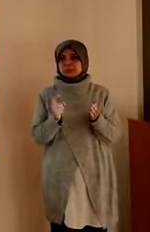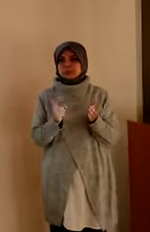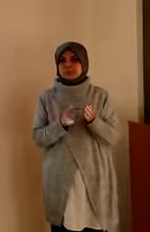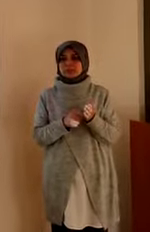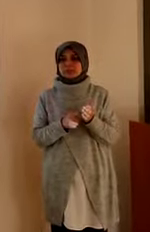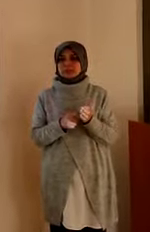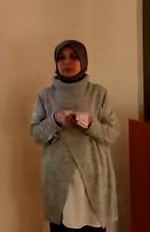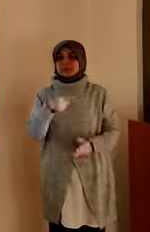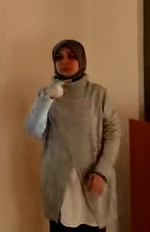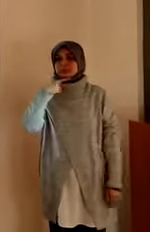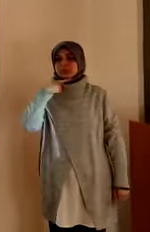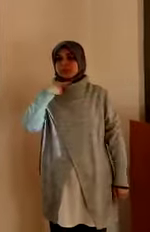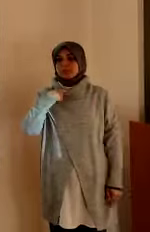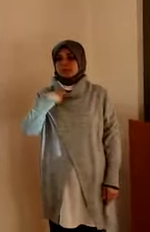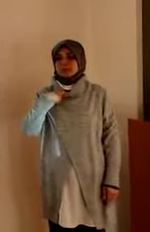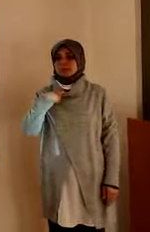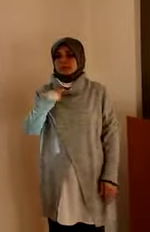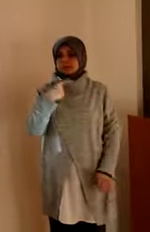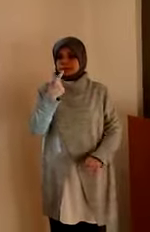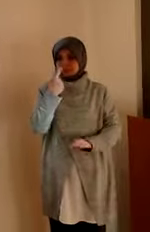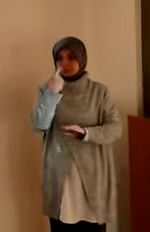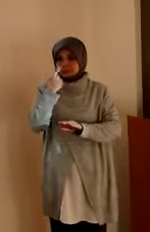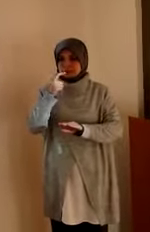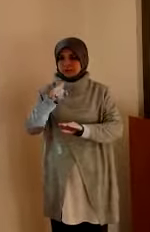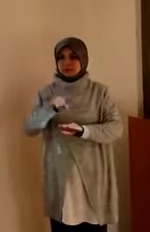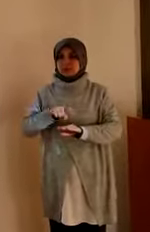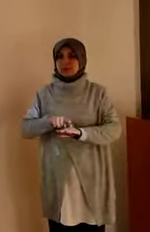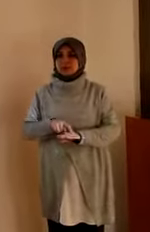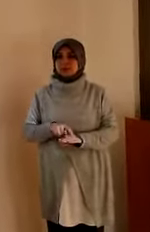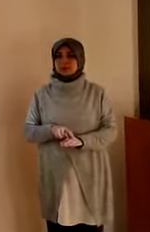ilgilenmek, imrenmek, inanmak,